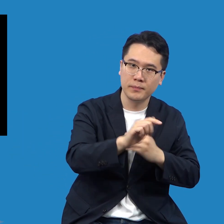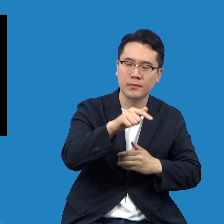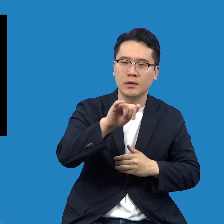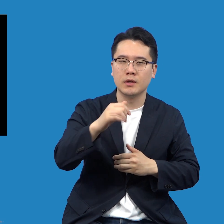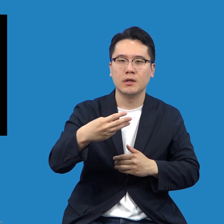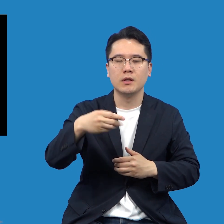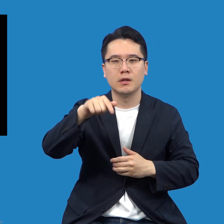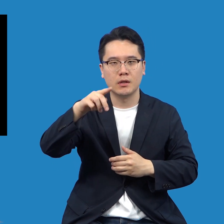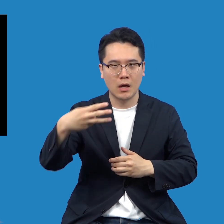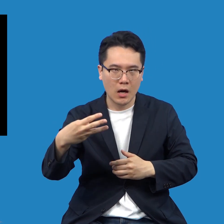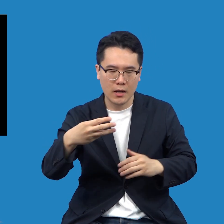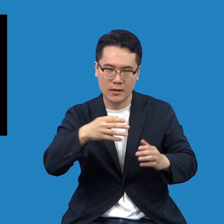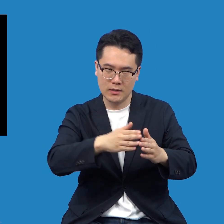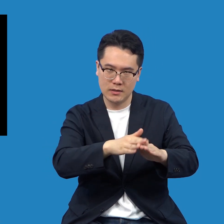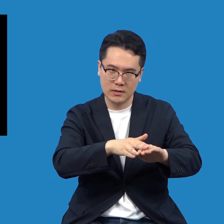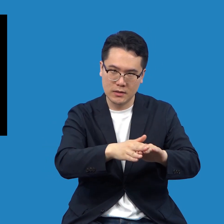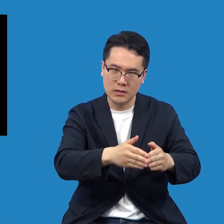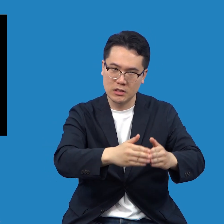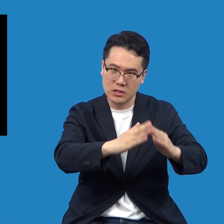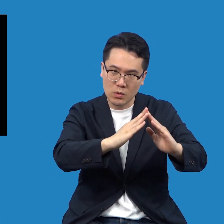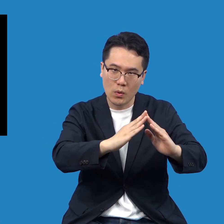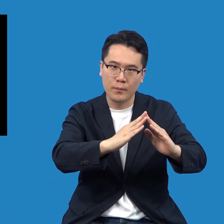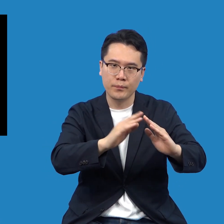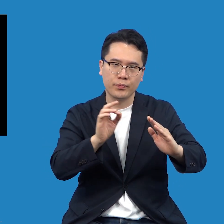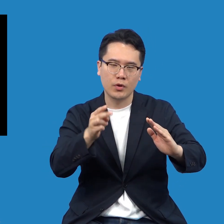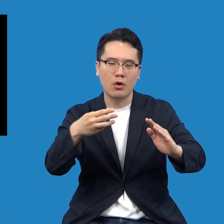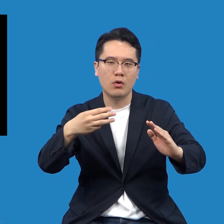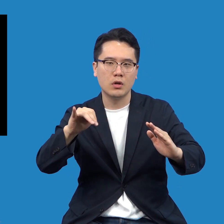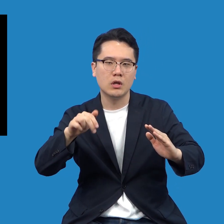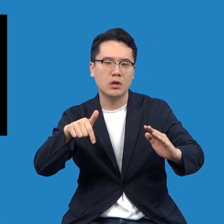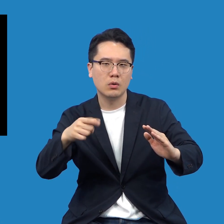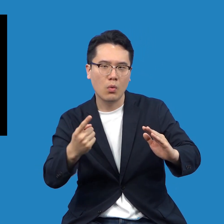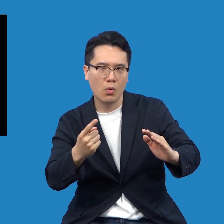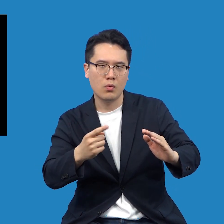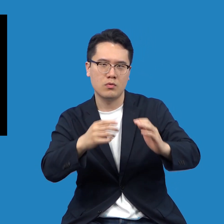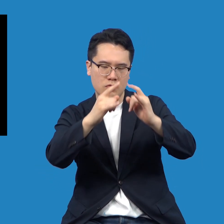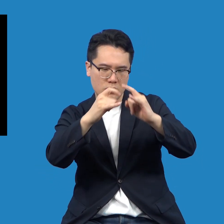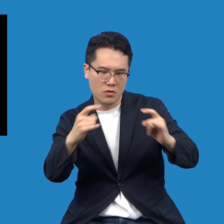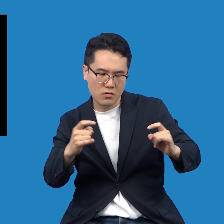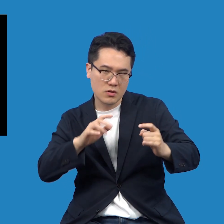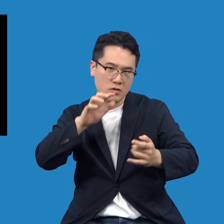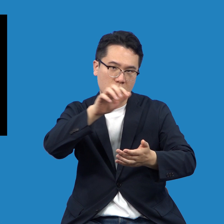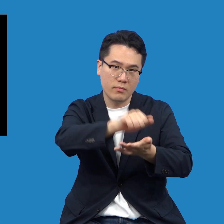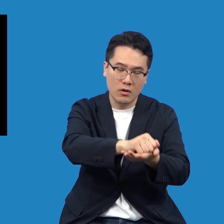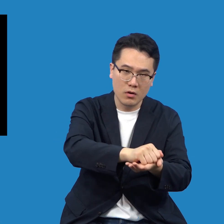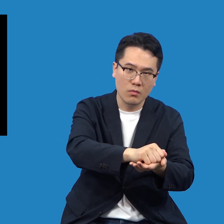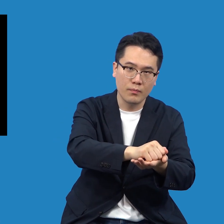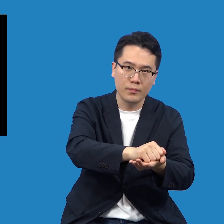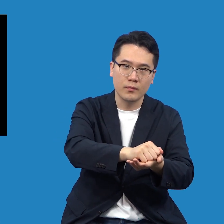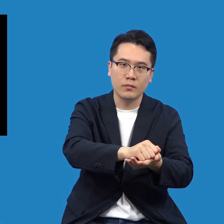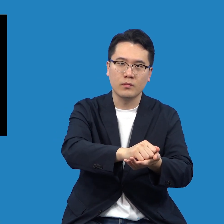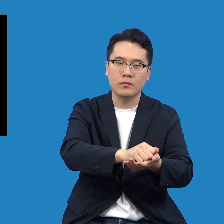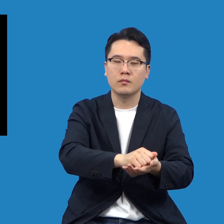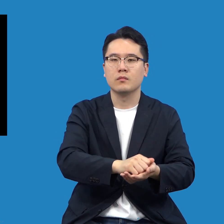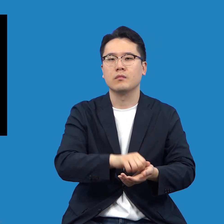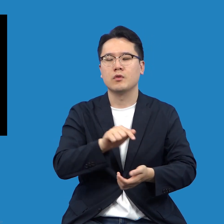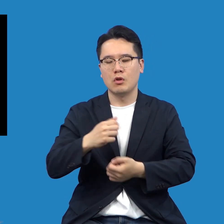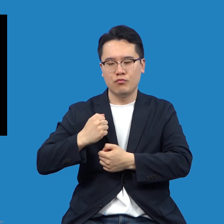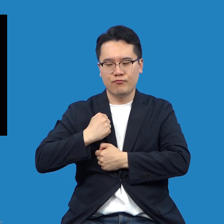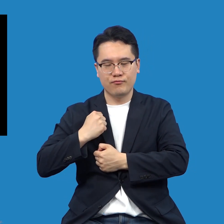여리고 성을 점령하고 그리고 베델과 저 길갈 쪽으로 이렇게 군대를